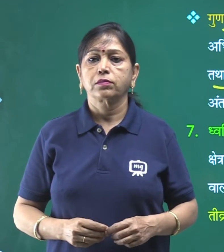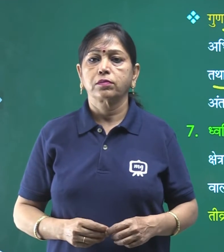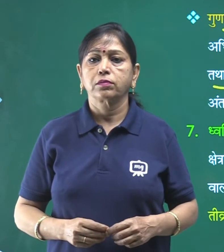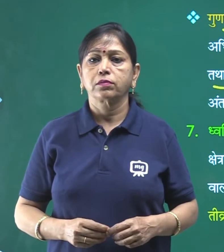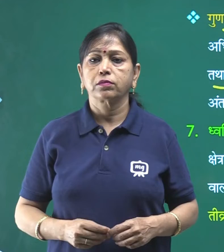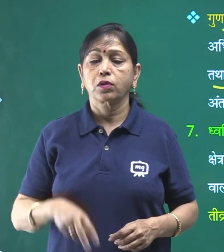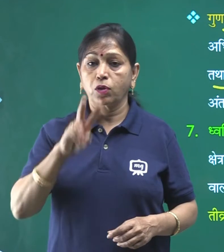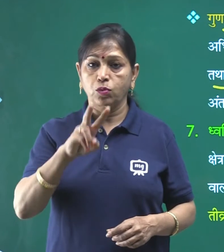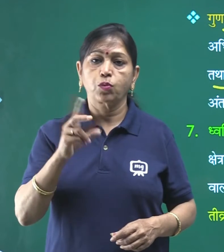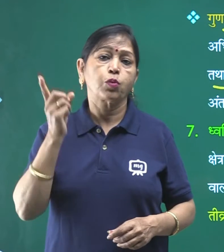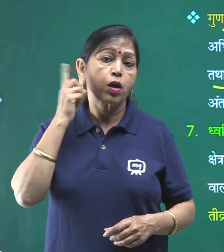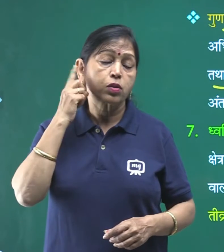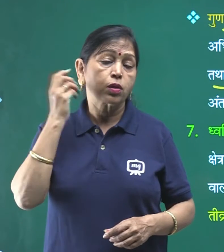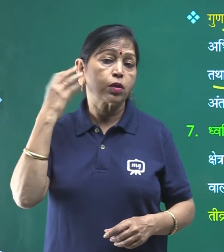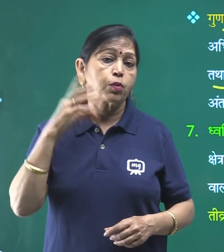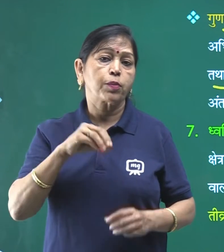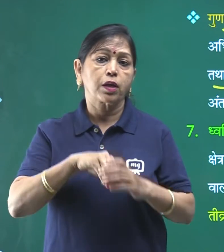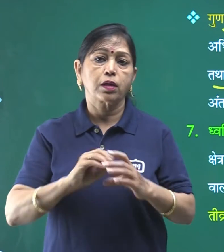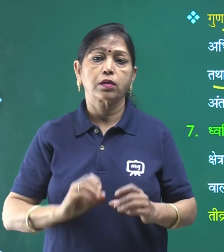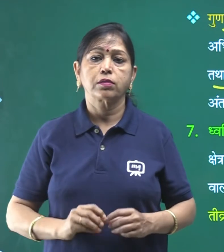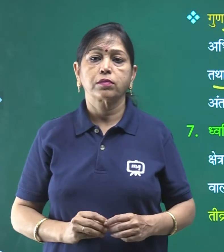दो ध्वनियों में